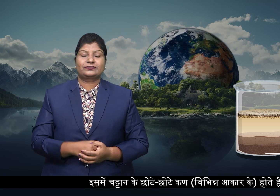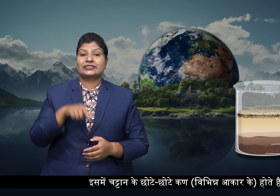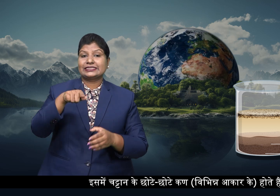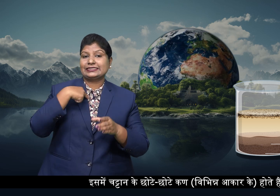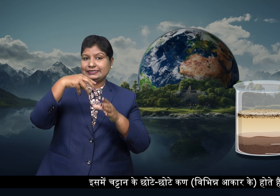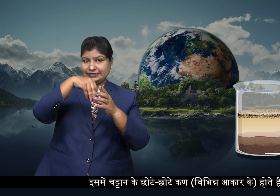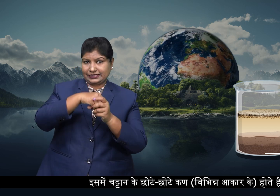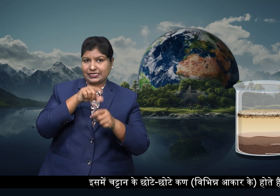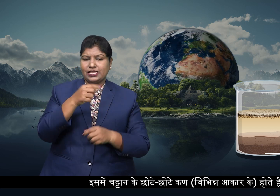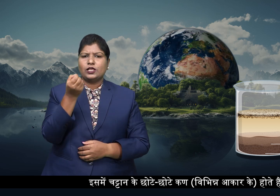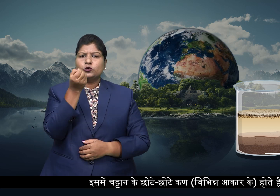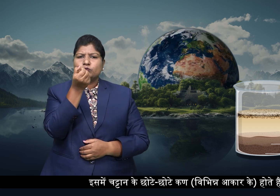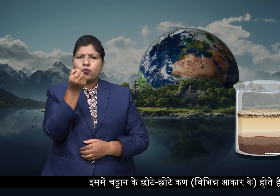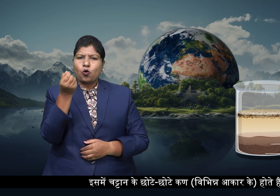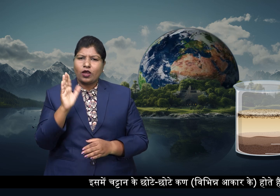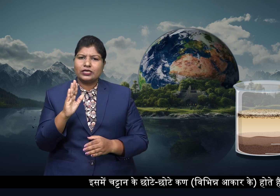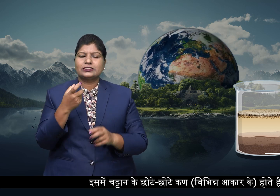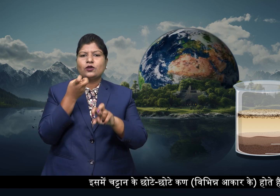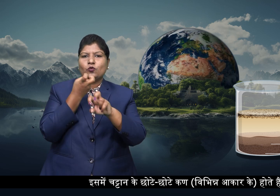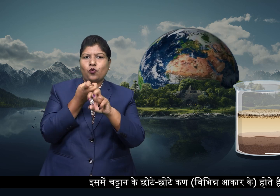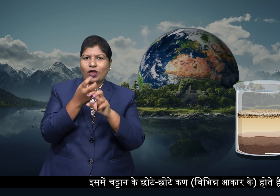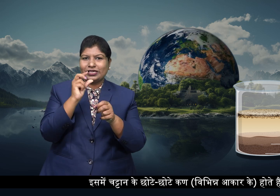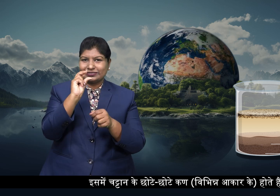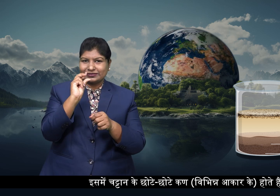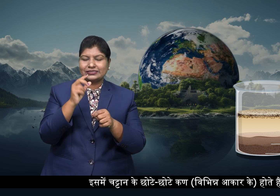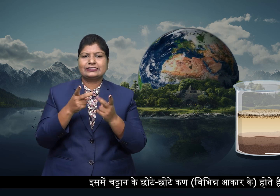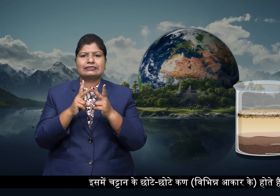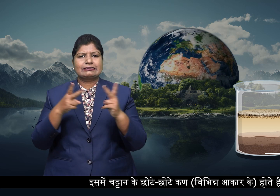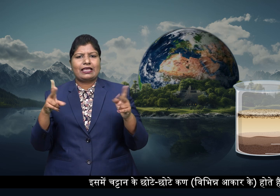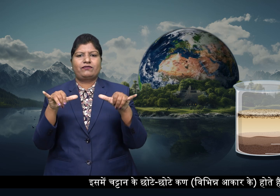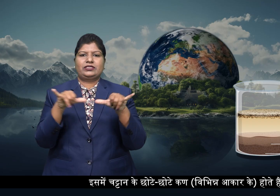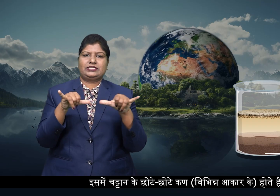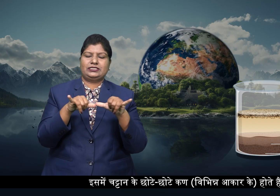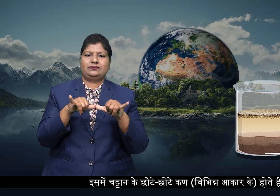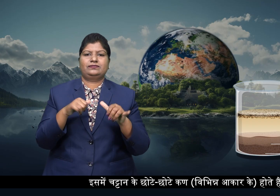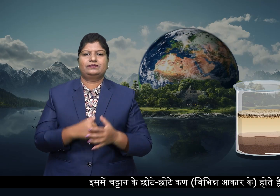इसमें चट्टान के छोटे छोटे कण विभिन्न प्रकार के होते हैं।